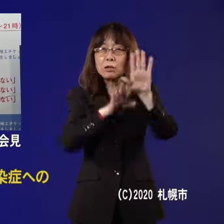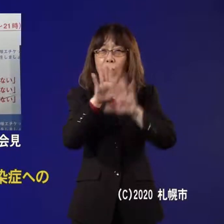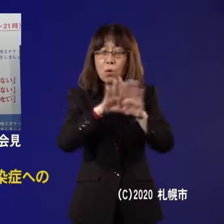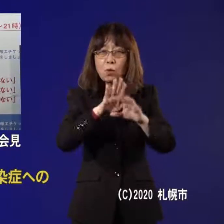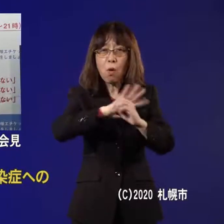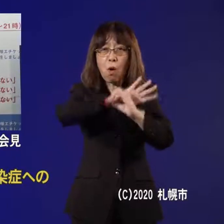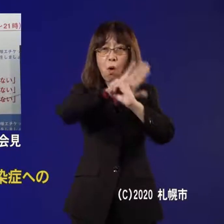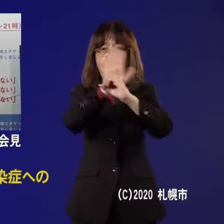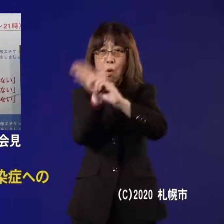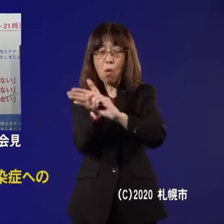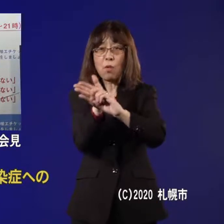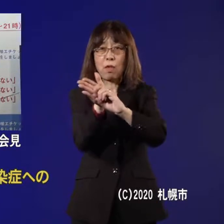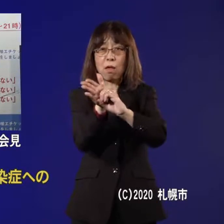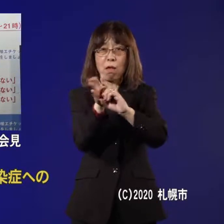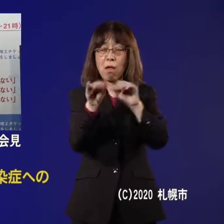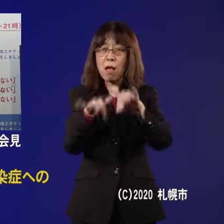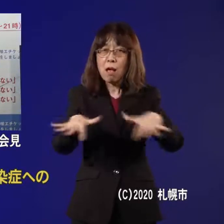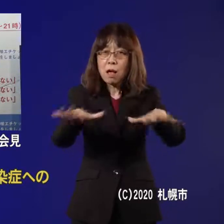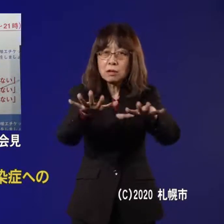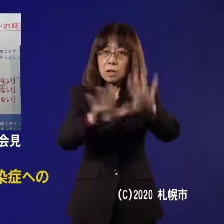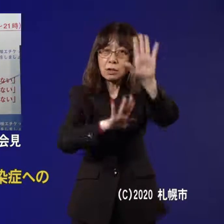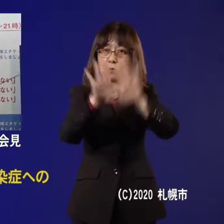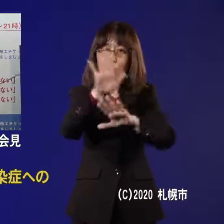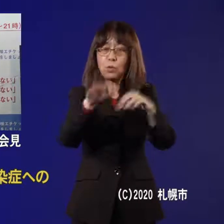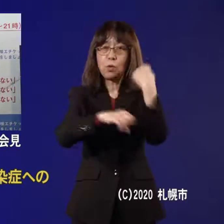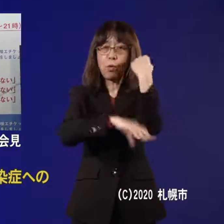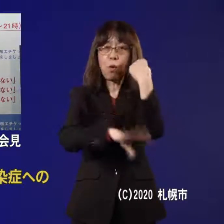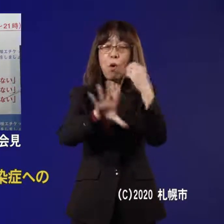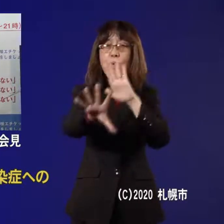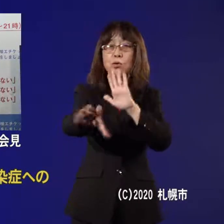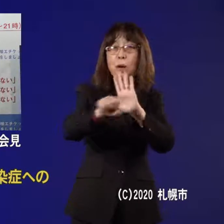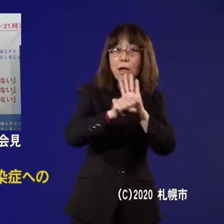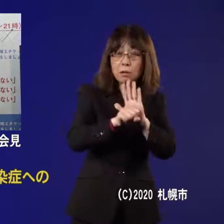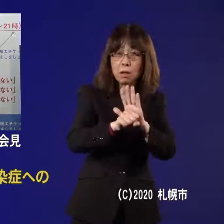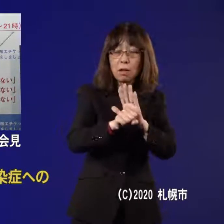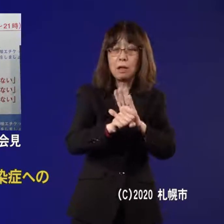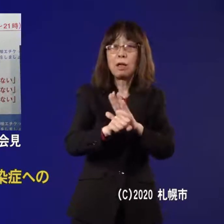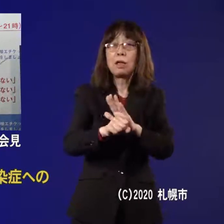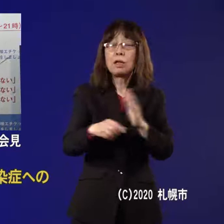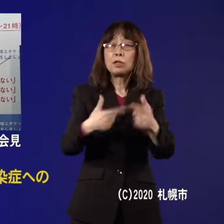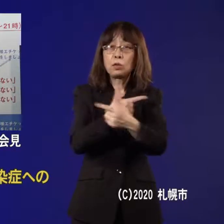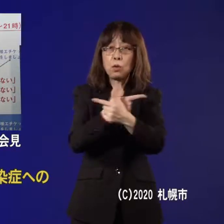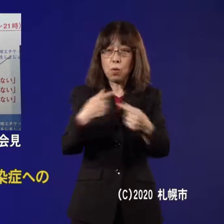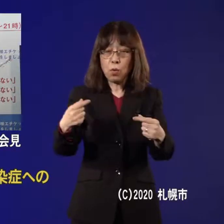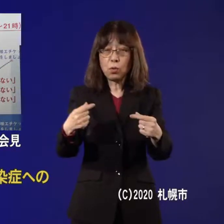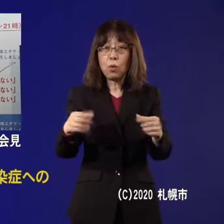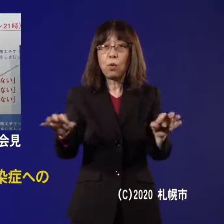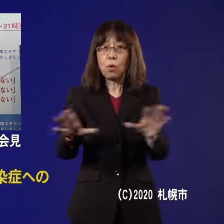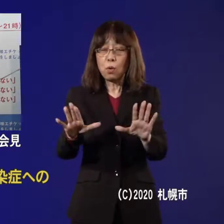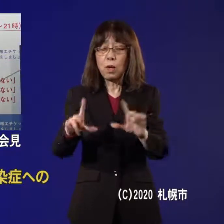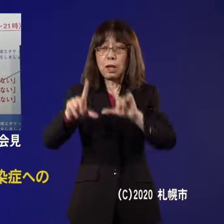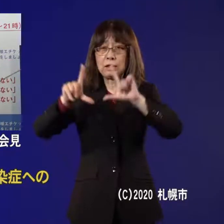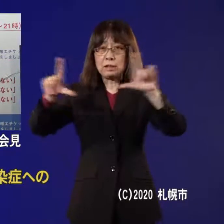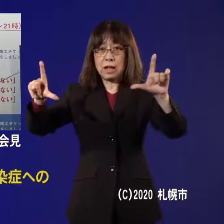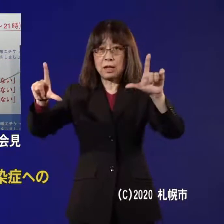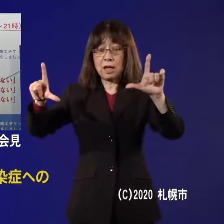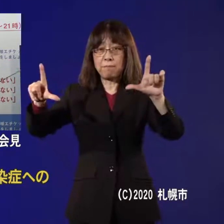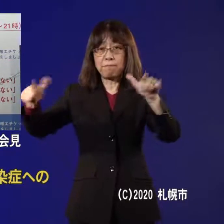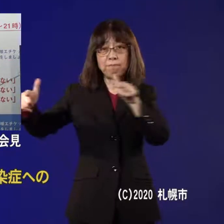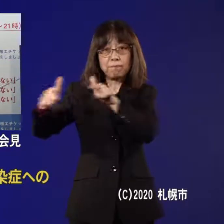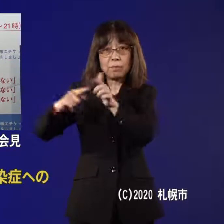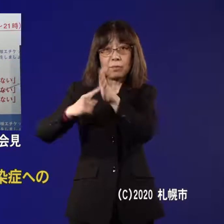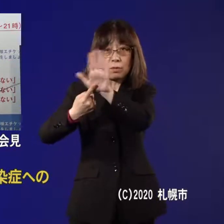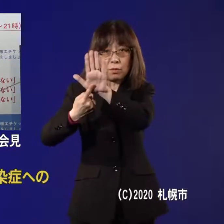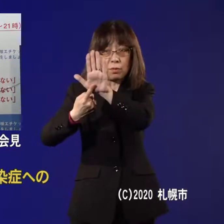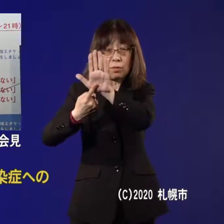の感染状況を踏まえまして、先ほどこの共同宣言で出させていただきましたように、このゴールデンウィークの外